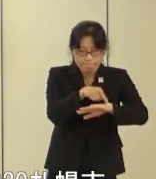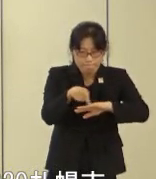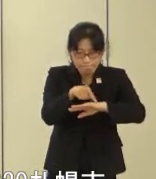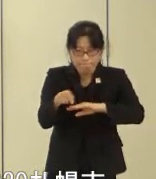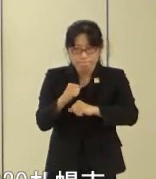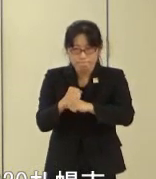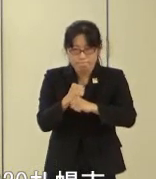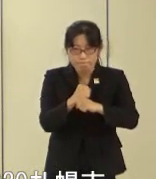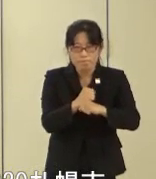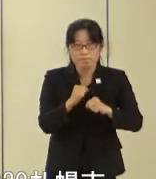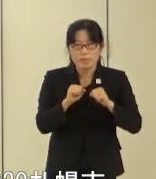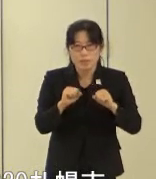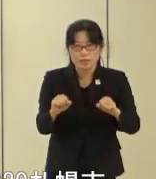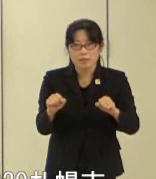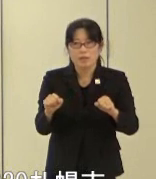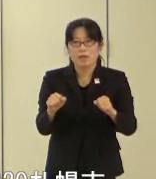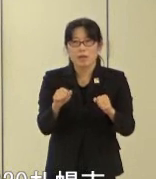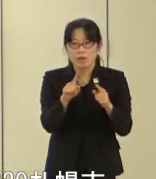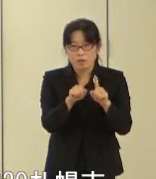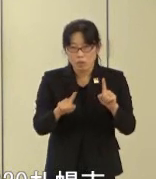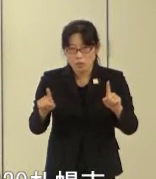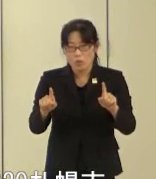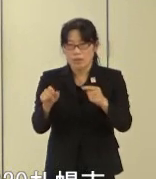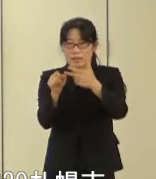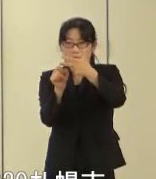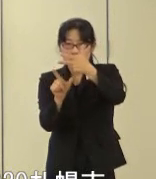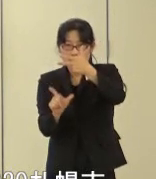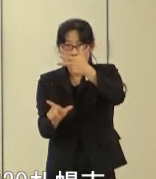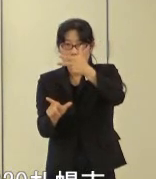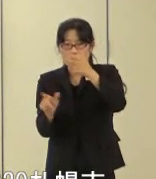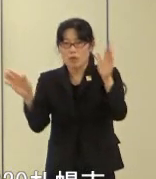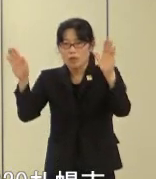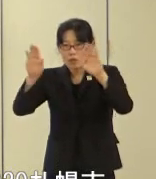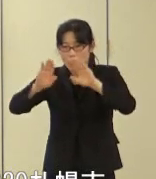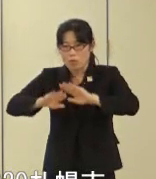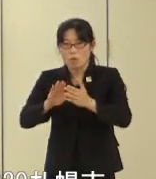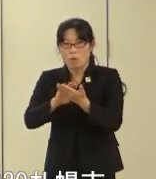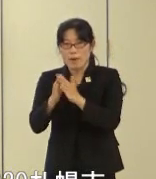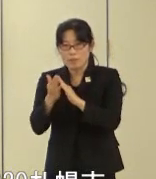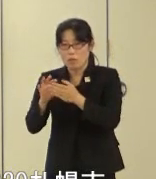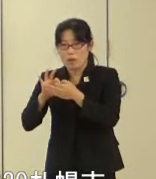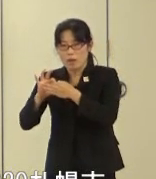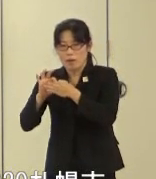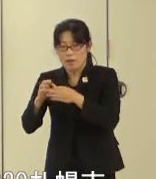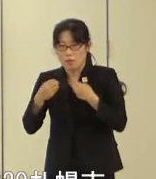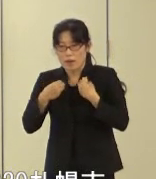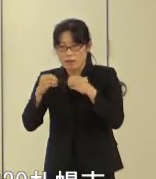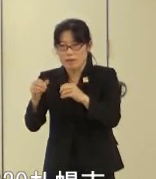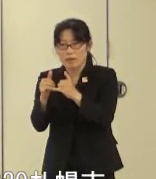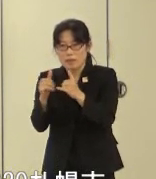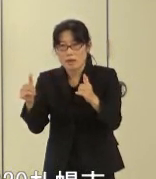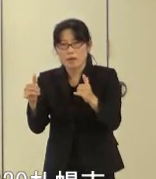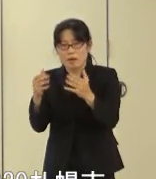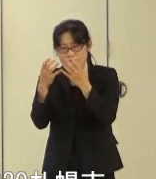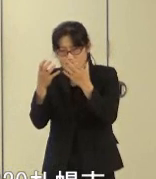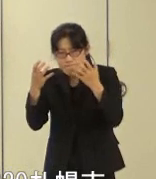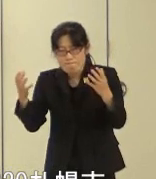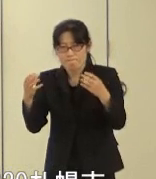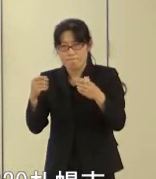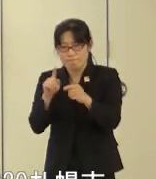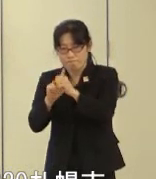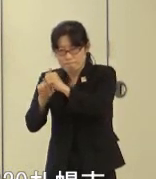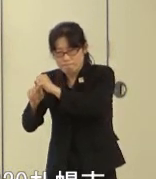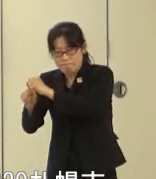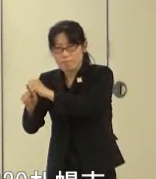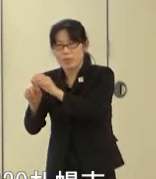と、7月に入りまして、いわゆる夜の街関連の感染者が多く確認をされているという状況